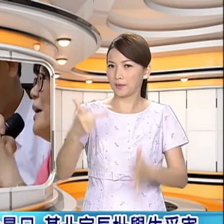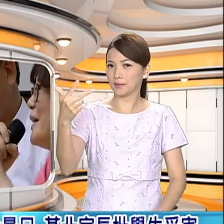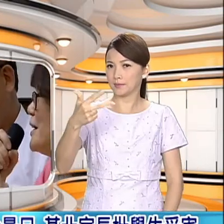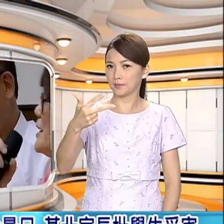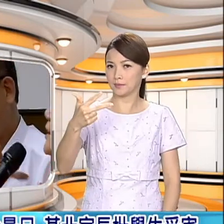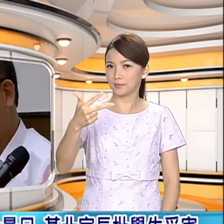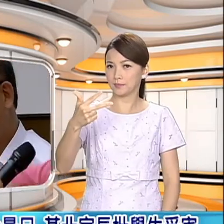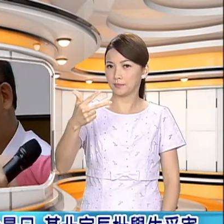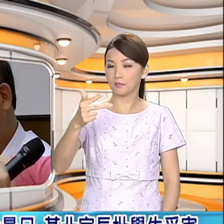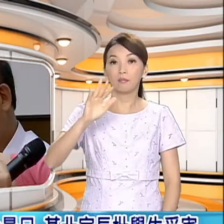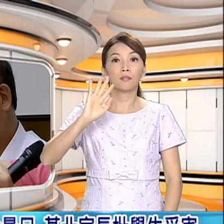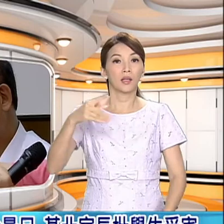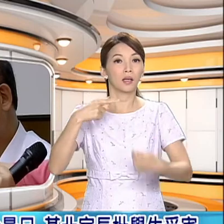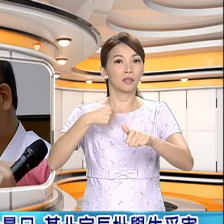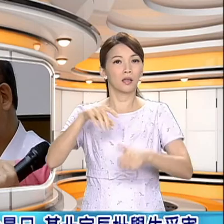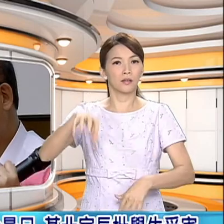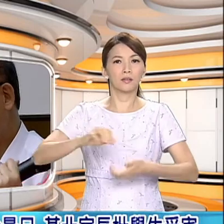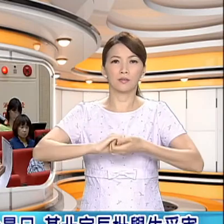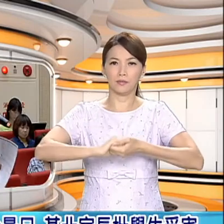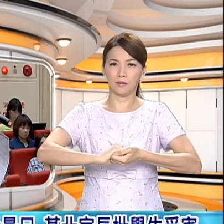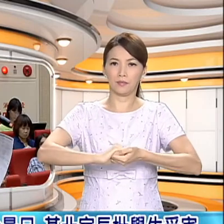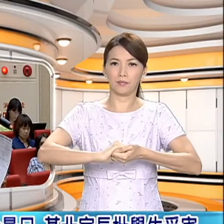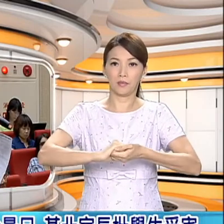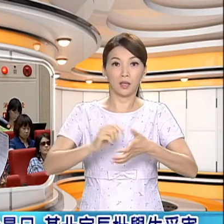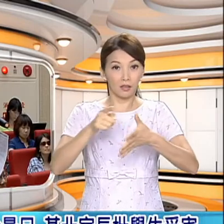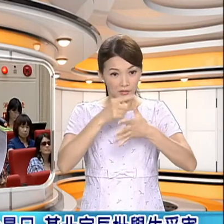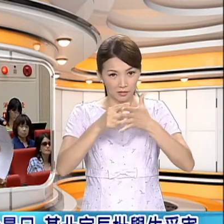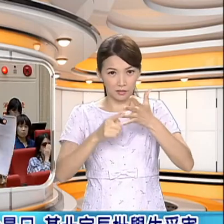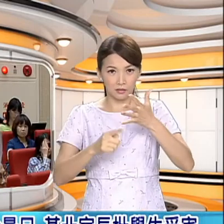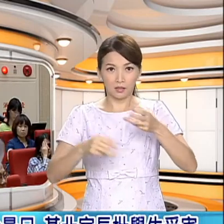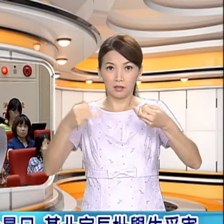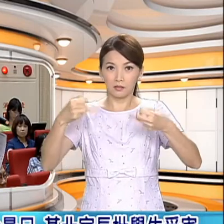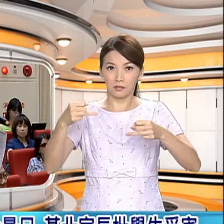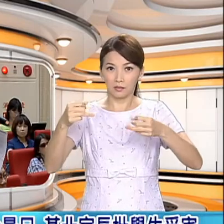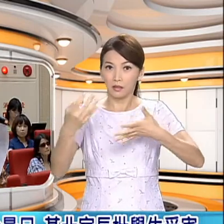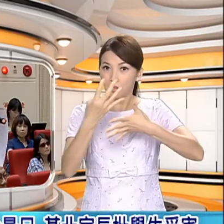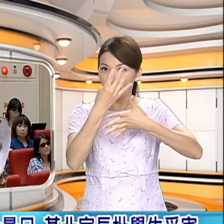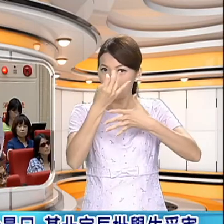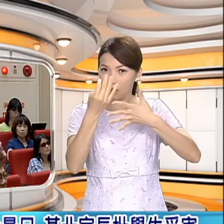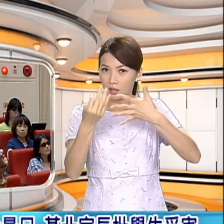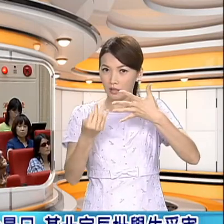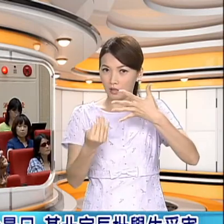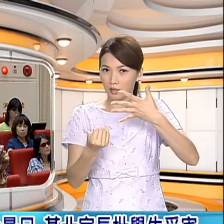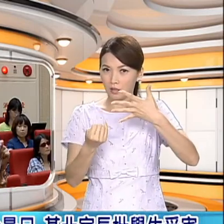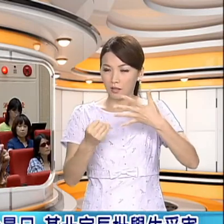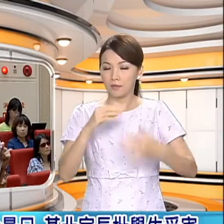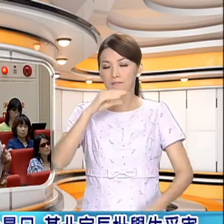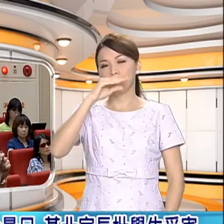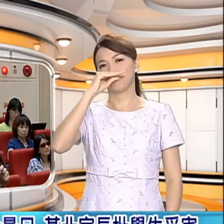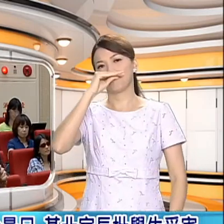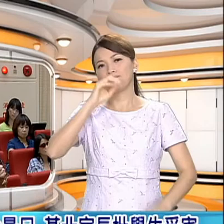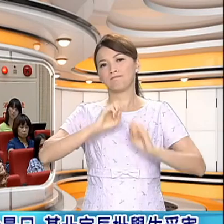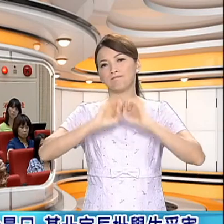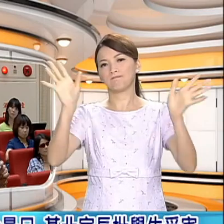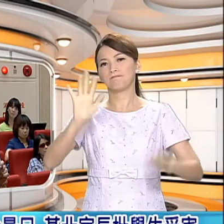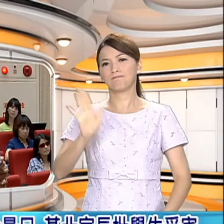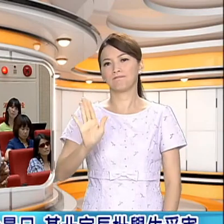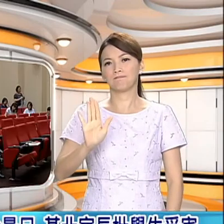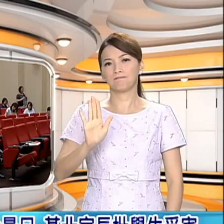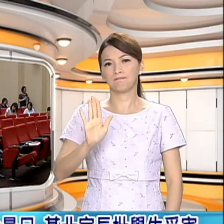不过教育部在此时决定不再提供量尺，这也引发了家长们的不满，发